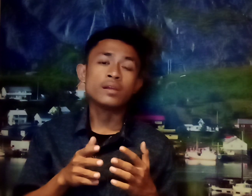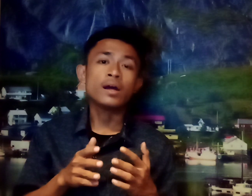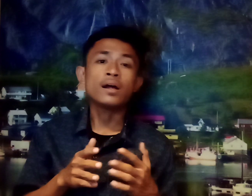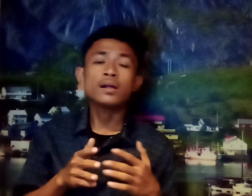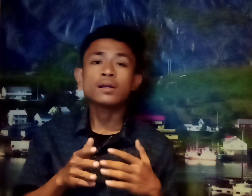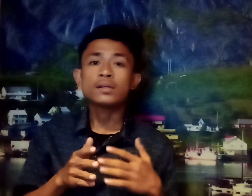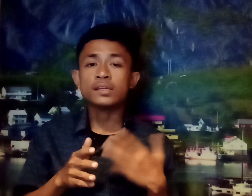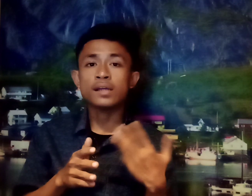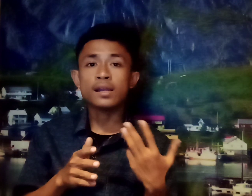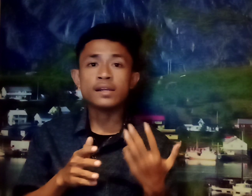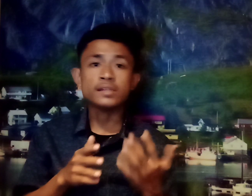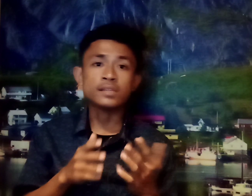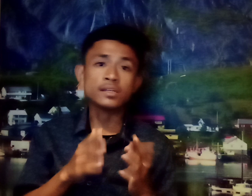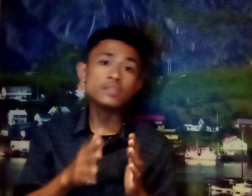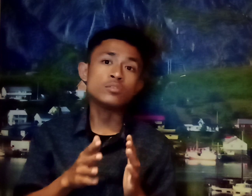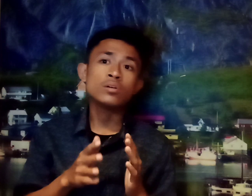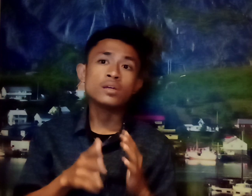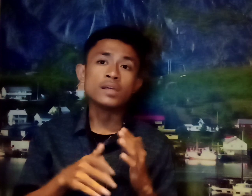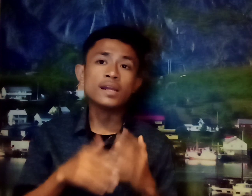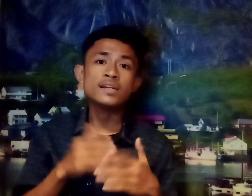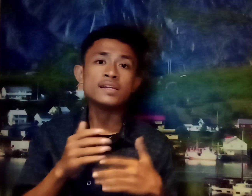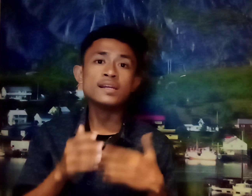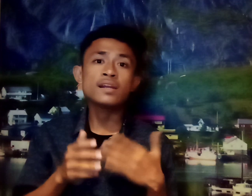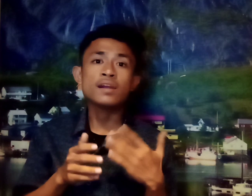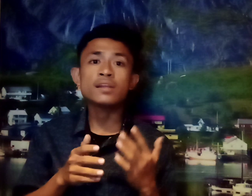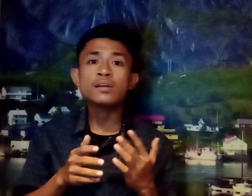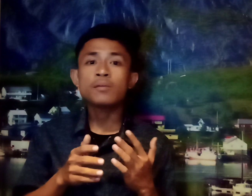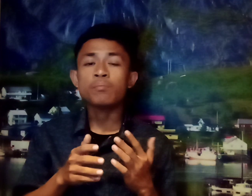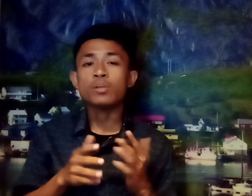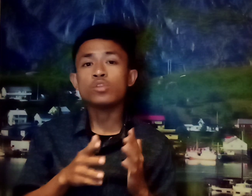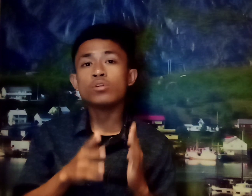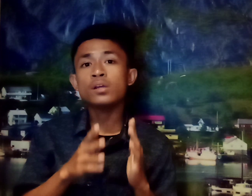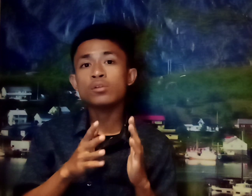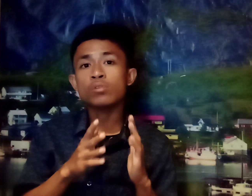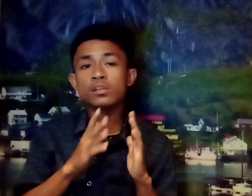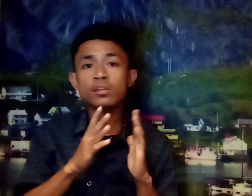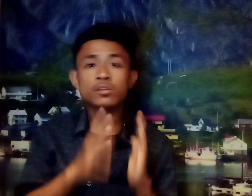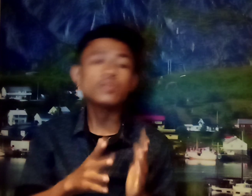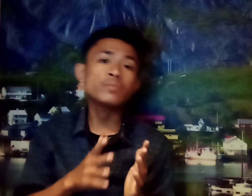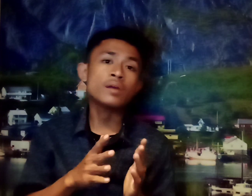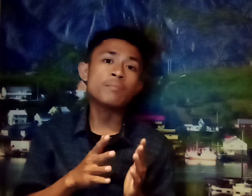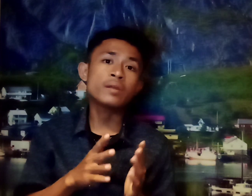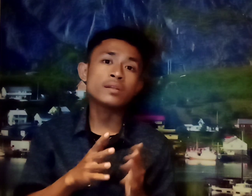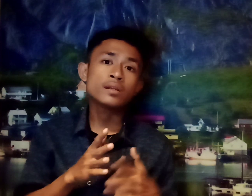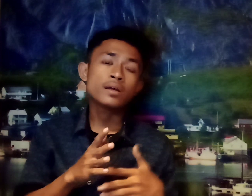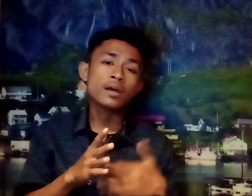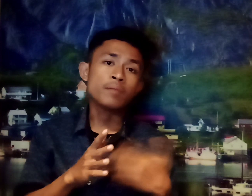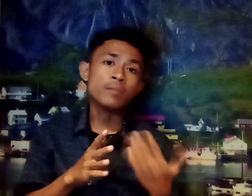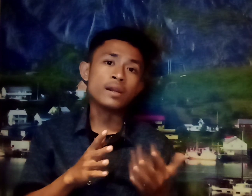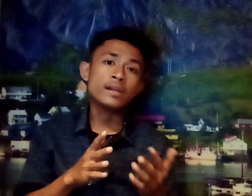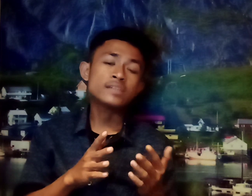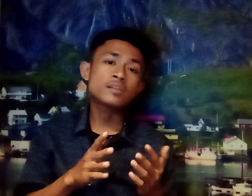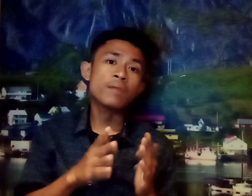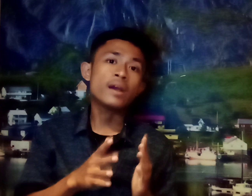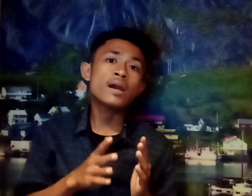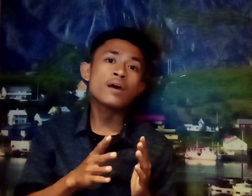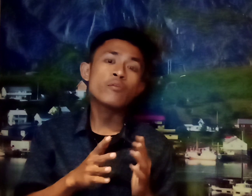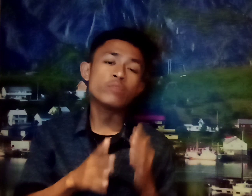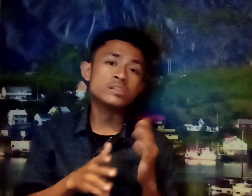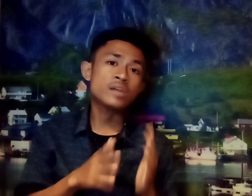Nah, ketiga landasan itu ialah dilihat dari metode kuantitatif dapat berlandaskan pada